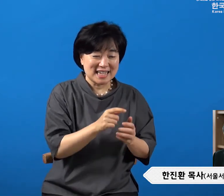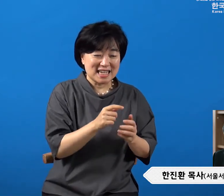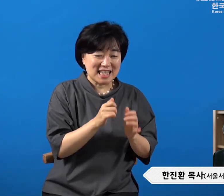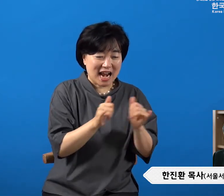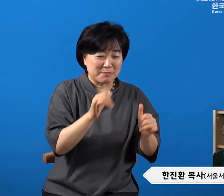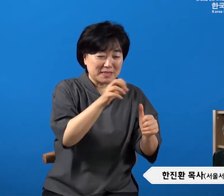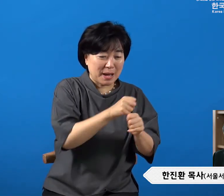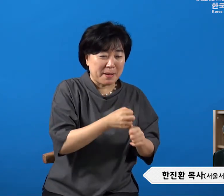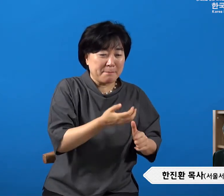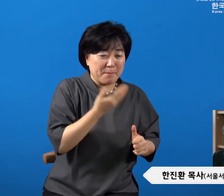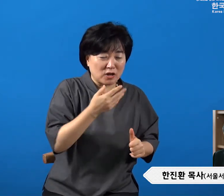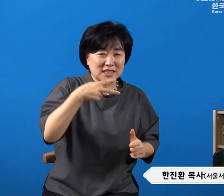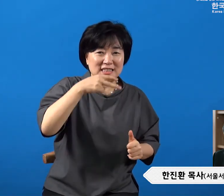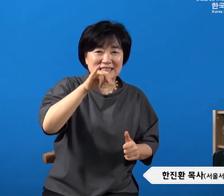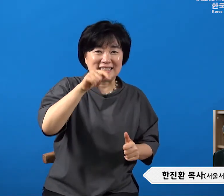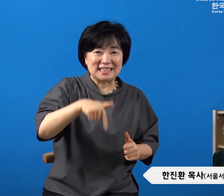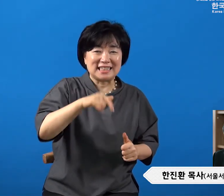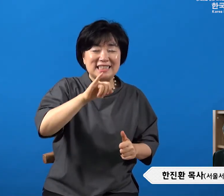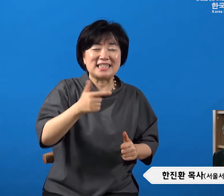말씀입니다.